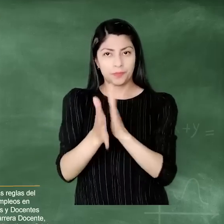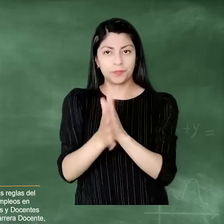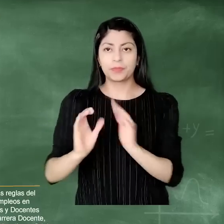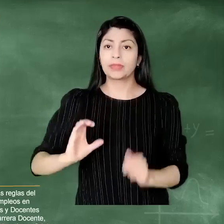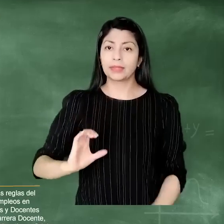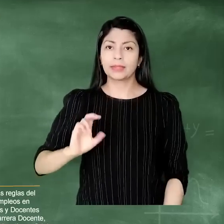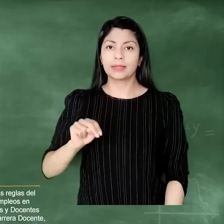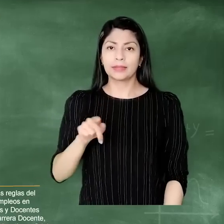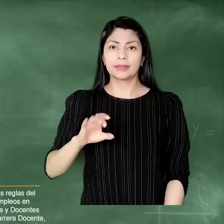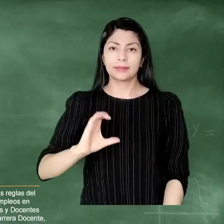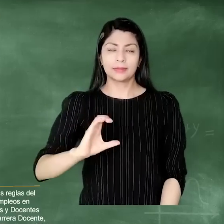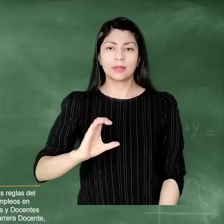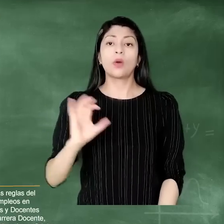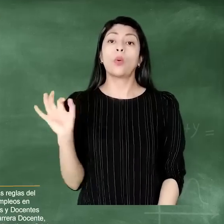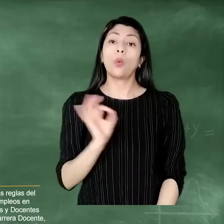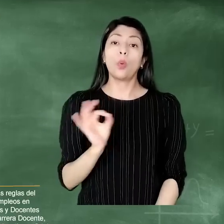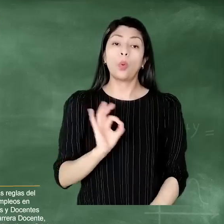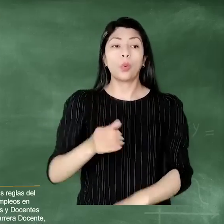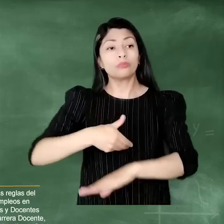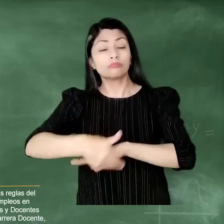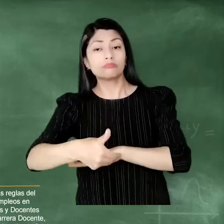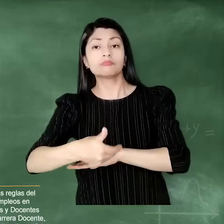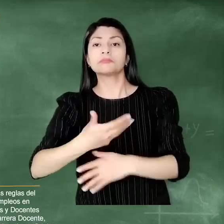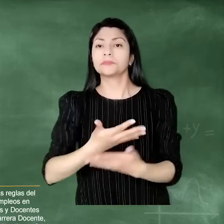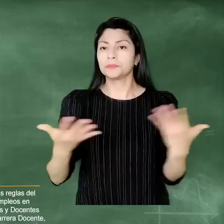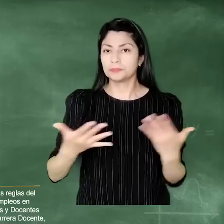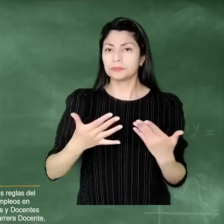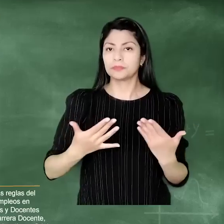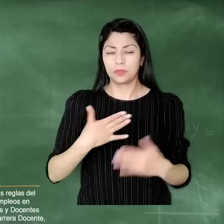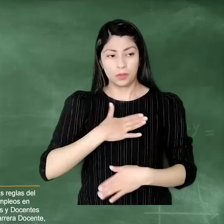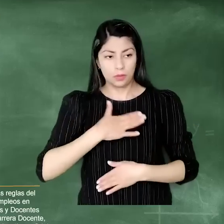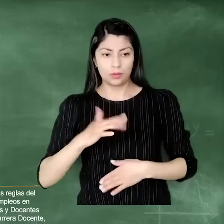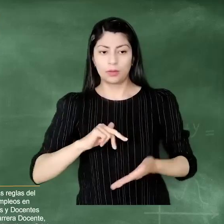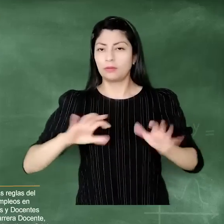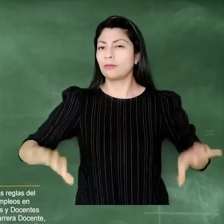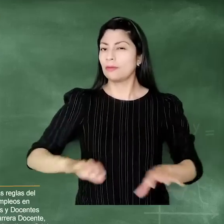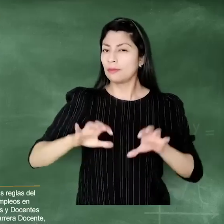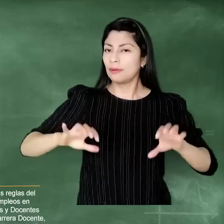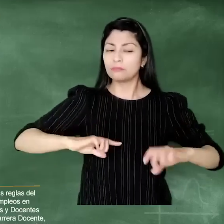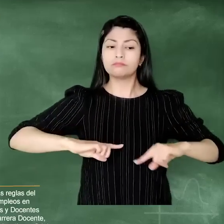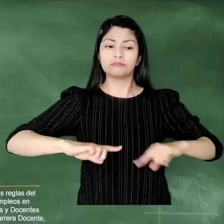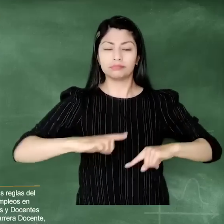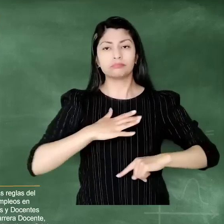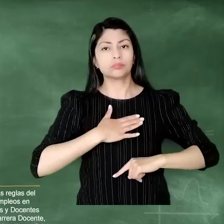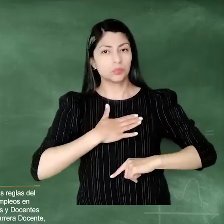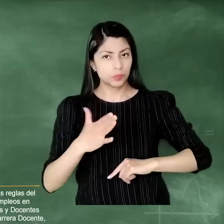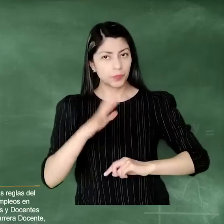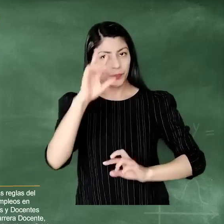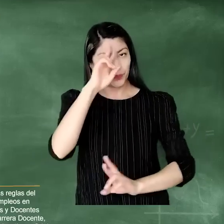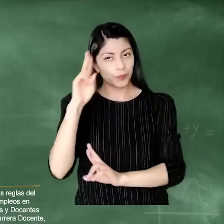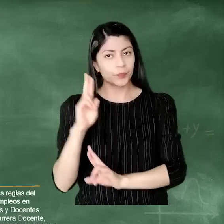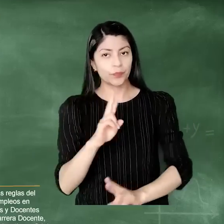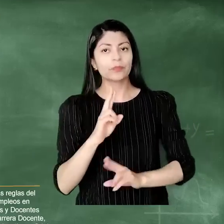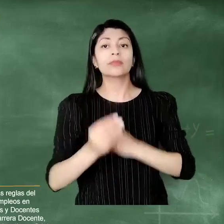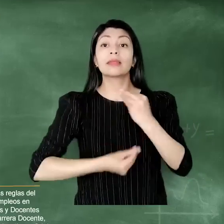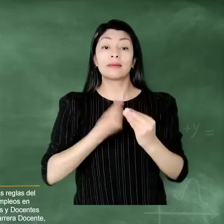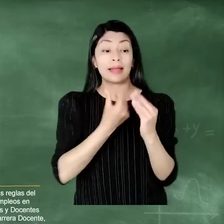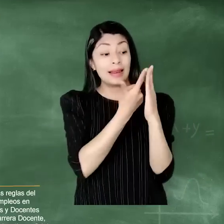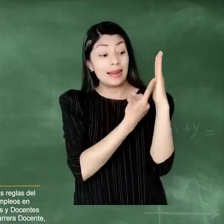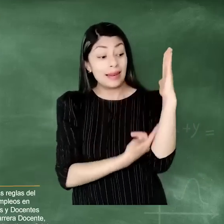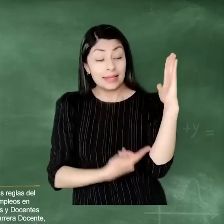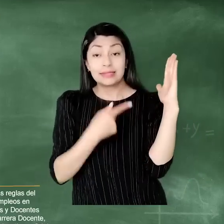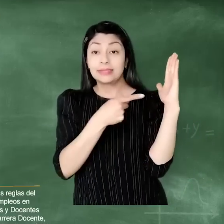la CNSC, de oficio o a petición de parte, mediante acto administrativo debidamente